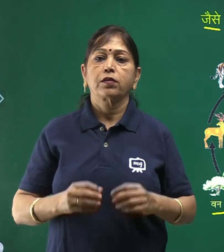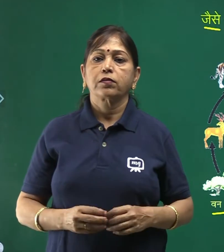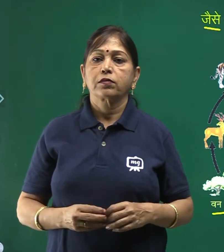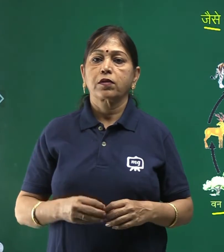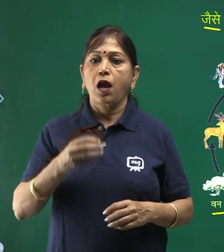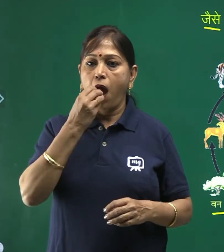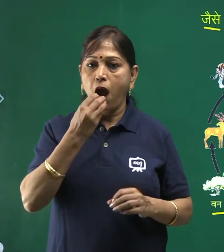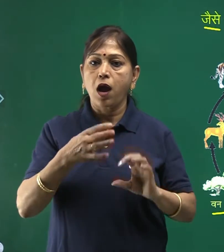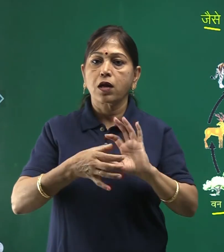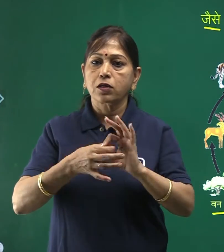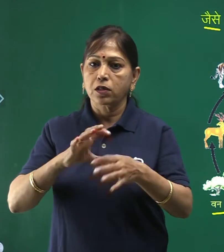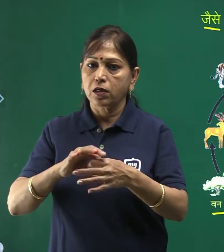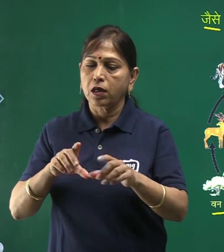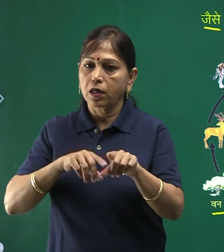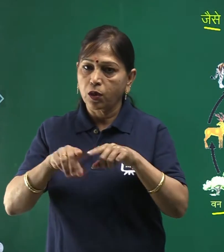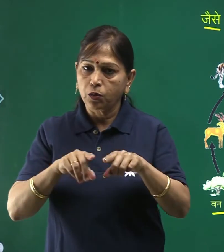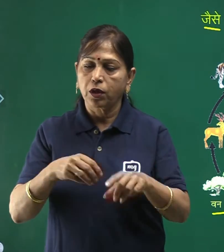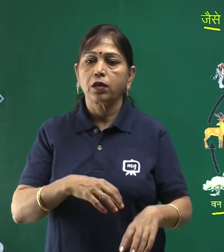आहार श्रृंखला का उदाहरण है